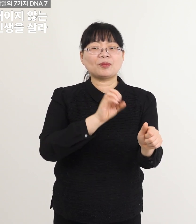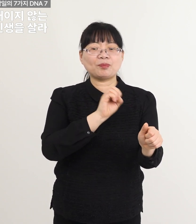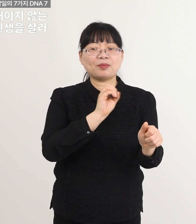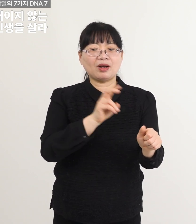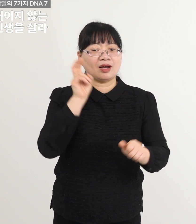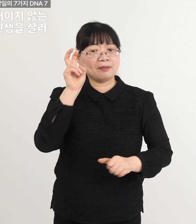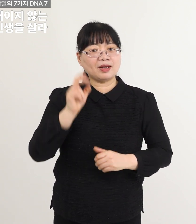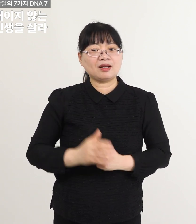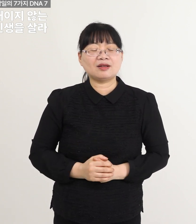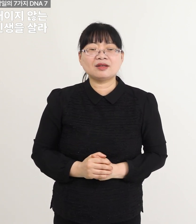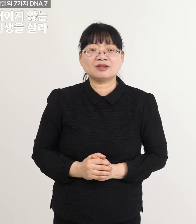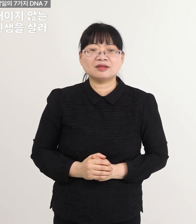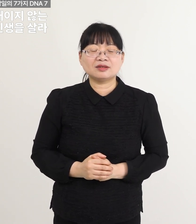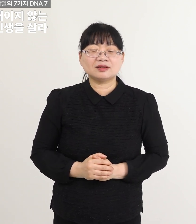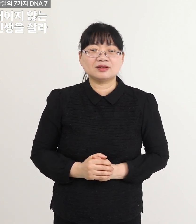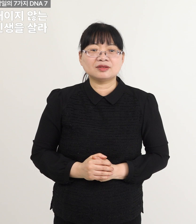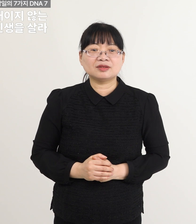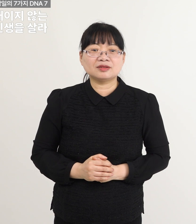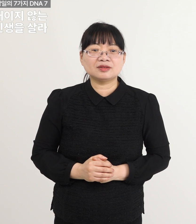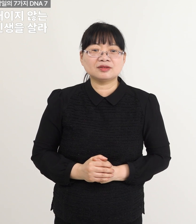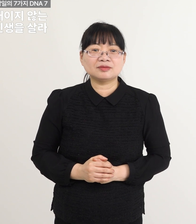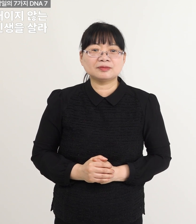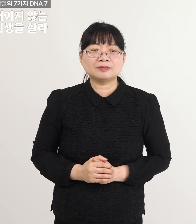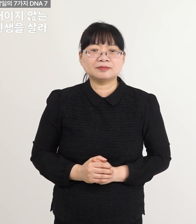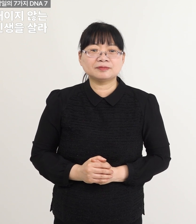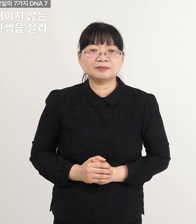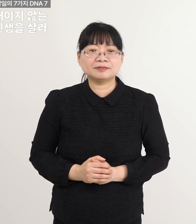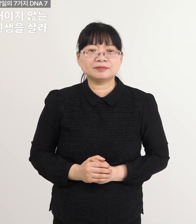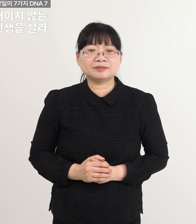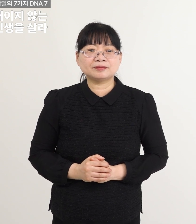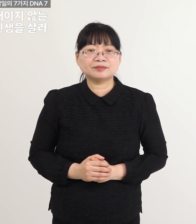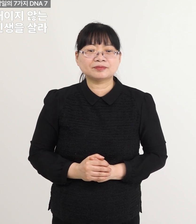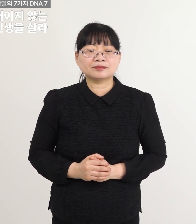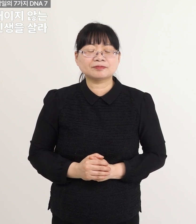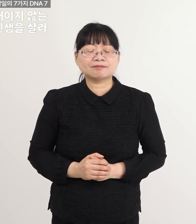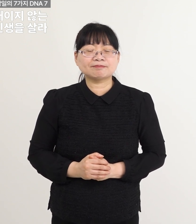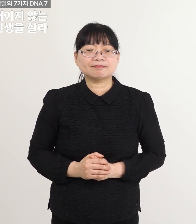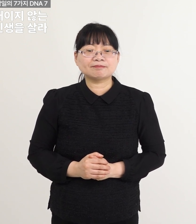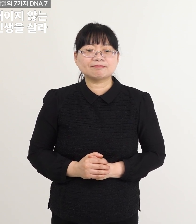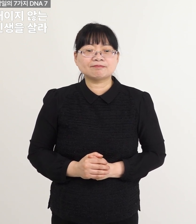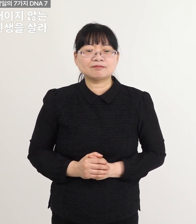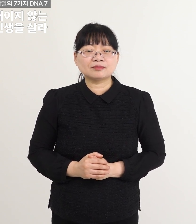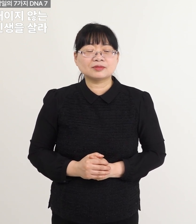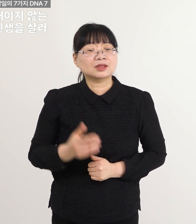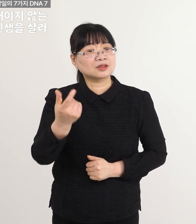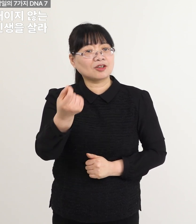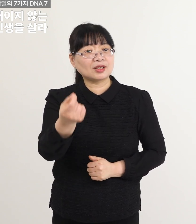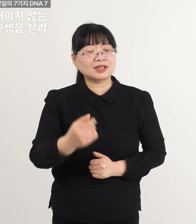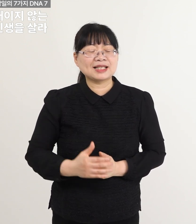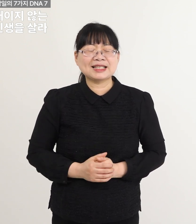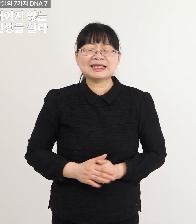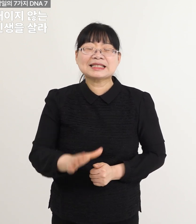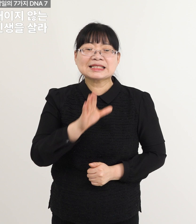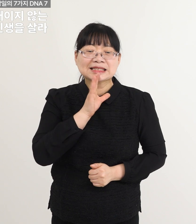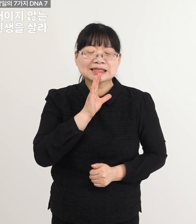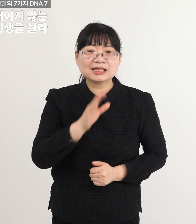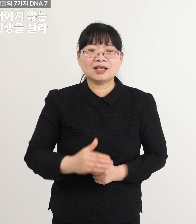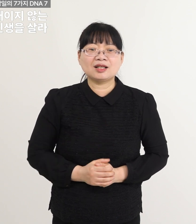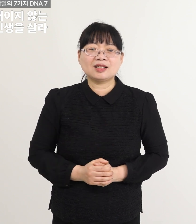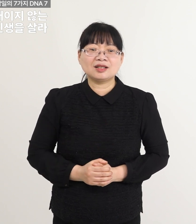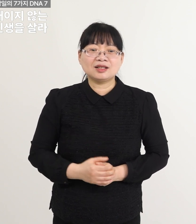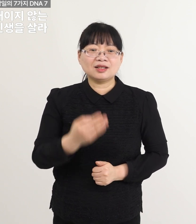겁니다. 기억이 날 겁니다. 그런 거죠. 진짜